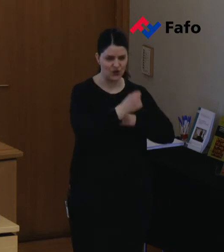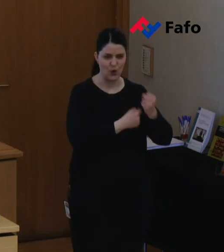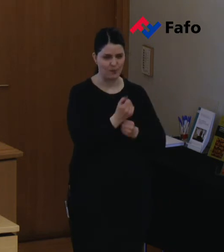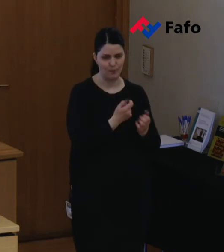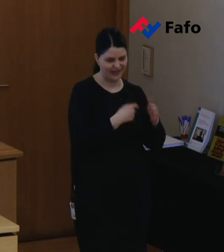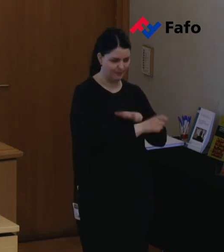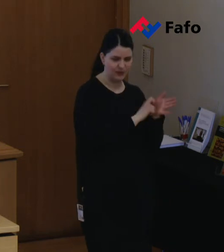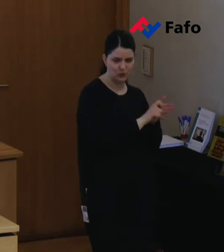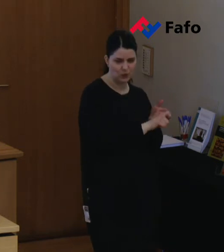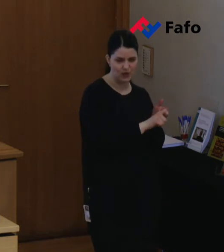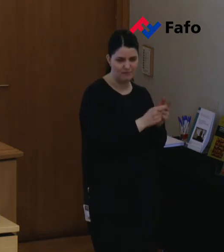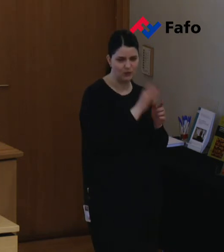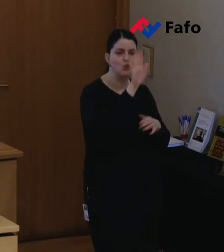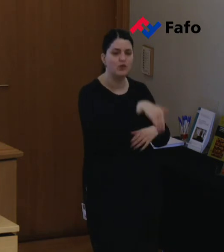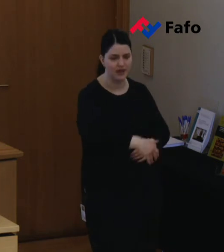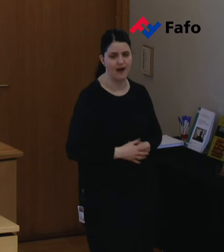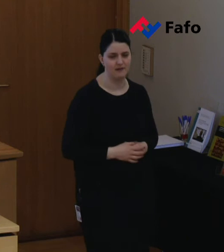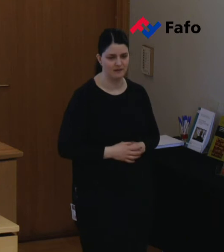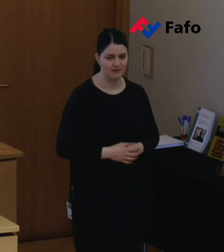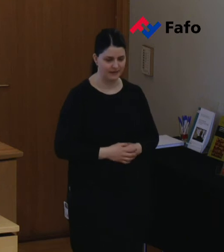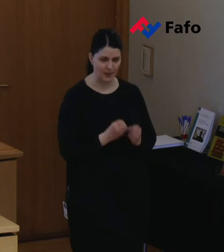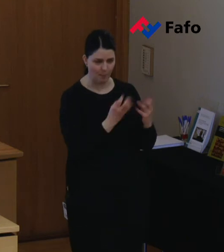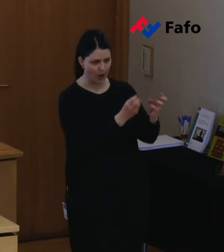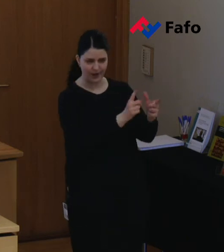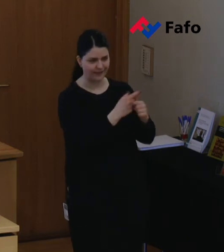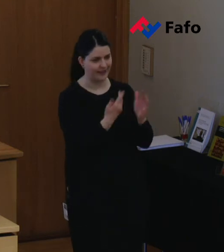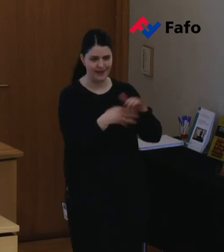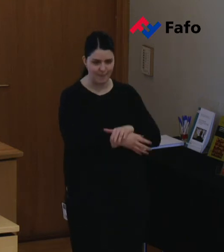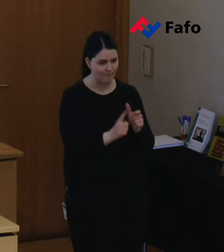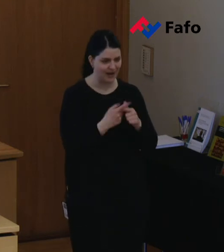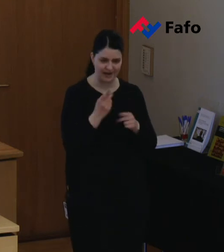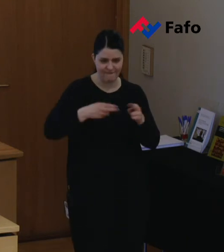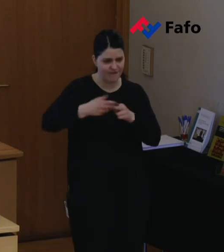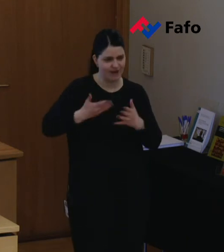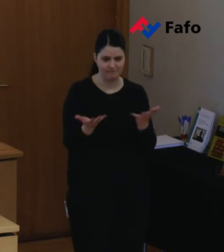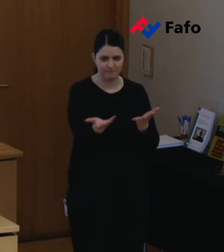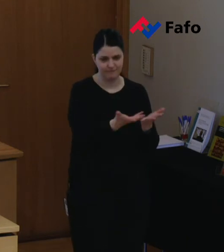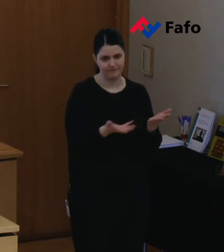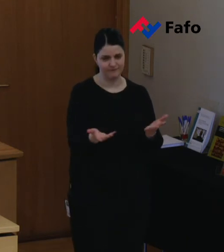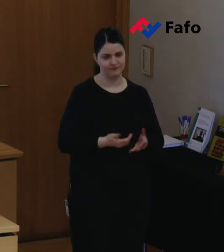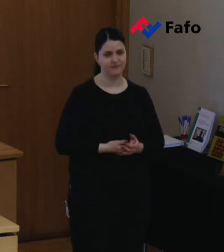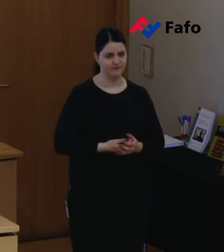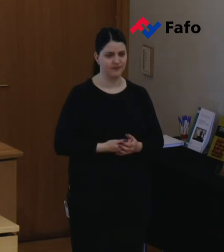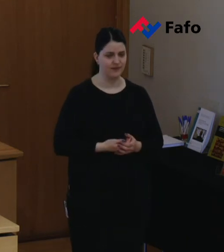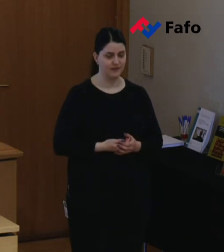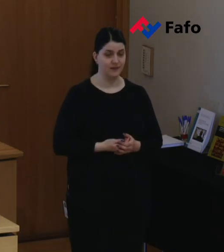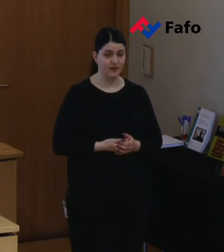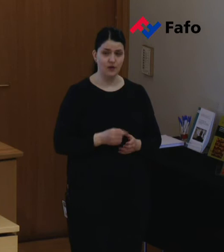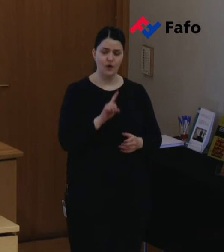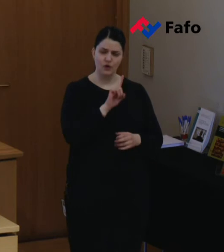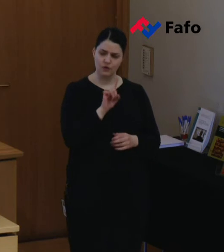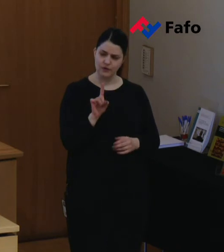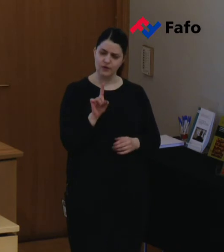ut der de er. Ja. Om det er i parken, eller om det er hjemme, eller på en kafé. Og så skal jo vi også si at når vi